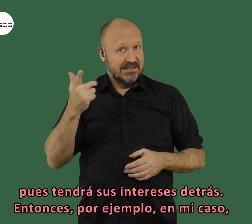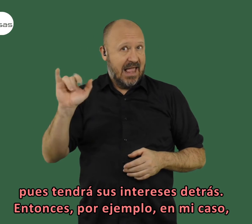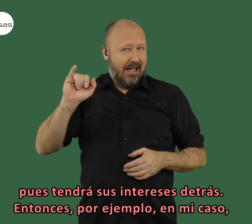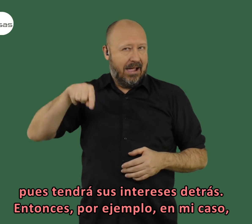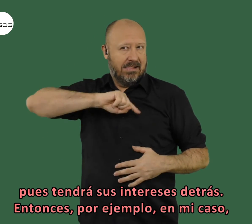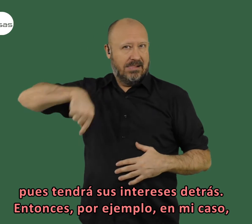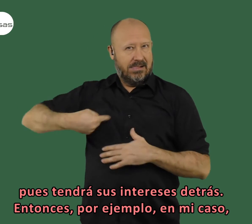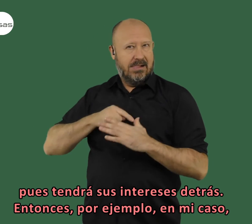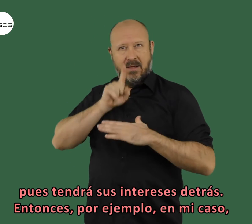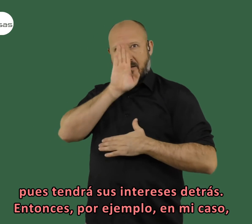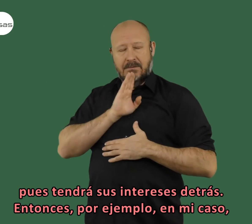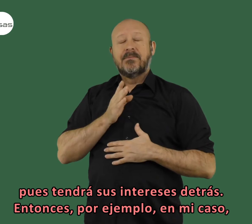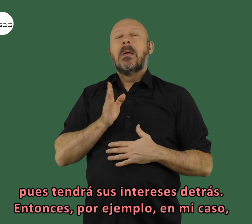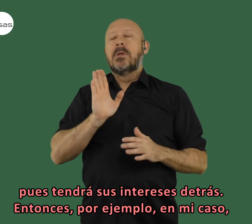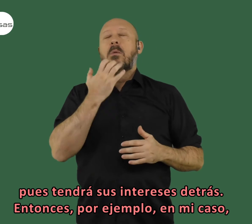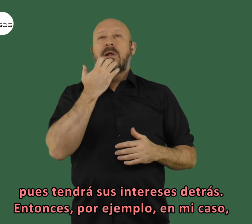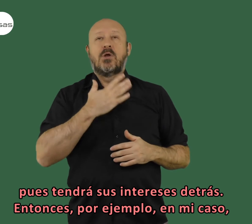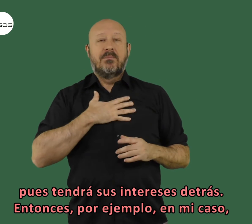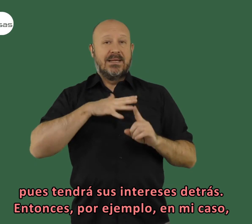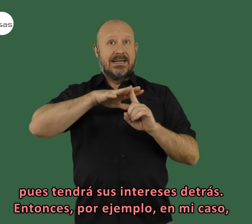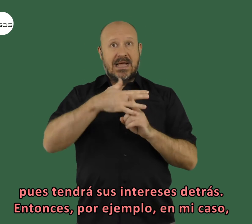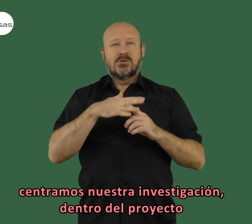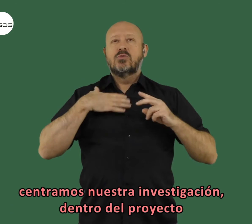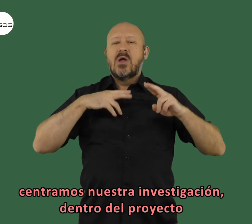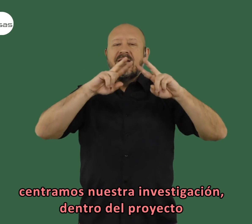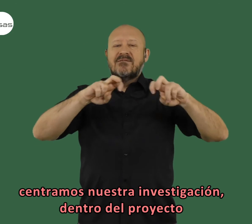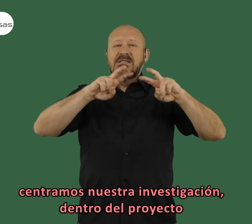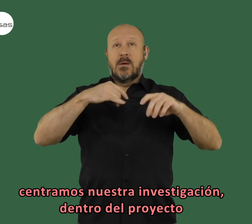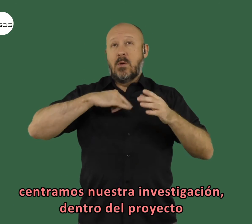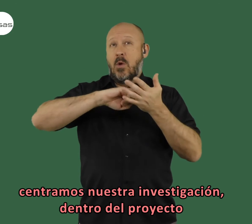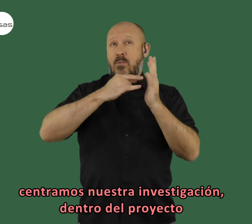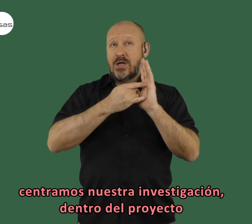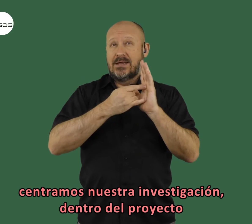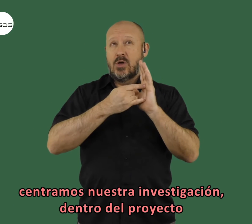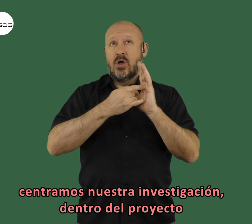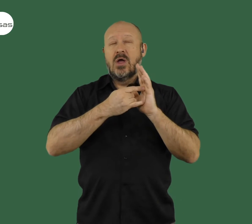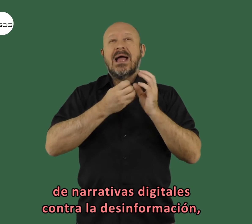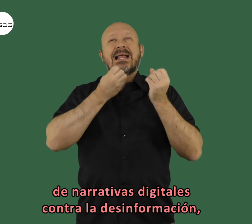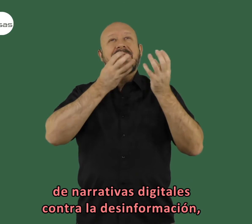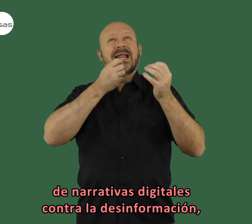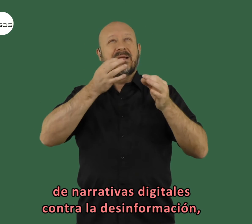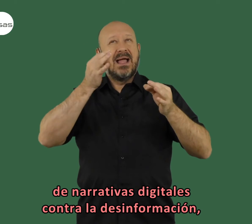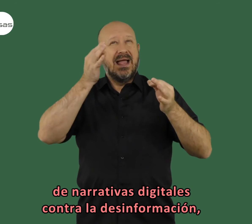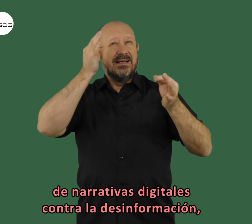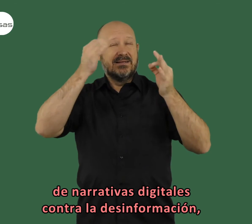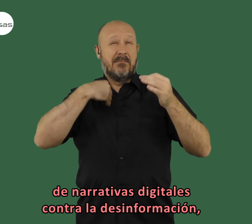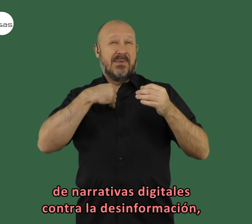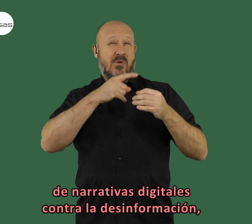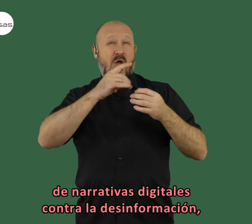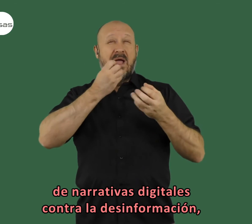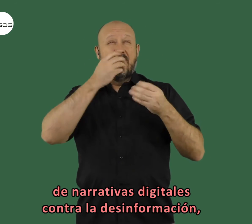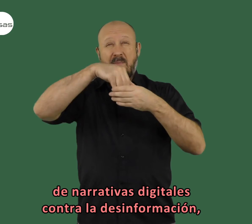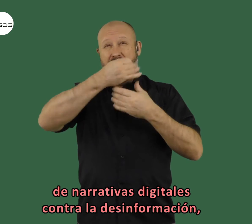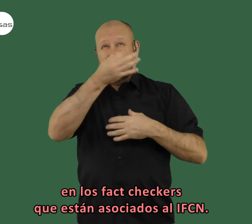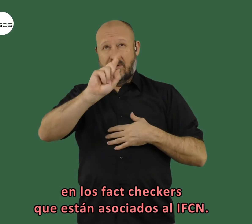detrás. Entonces, por ejemplo, en mi caso, centramos nuestra investigación dentro del proyecto de narrativas digitales contra